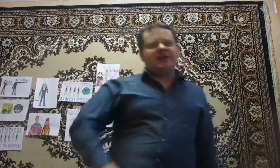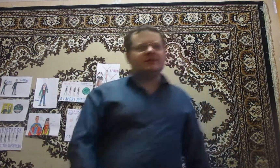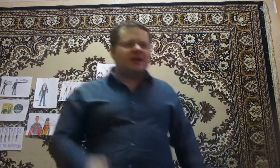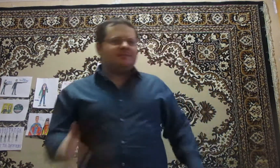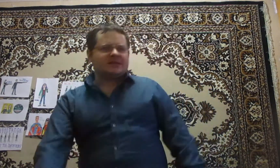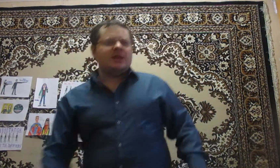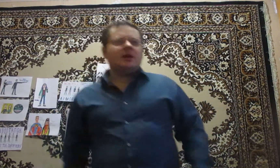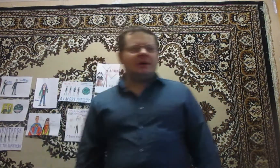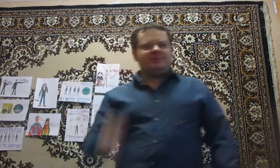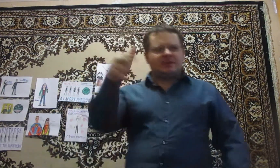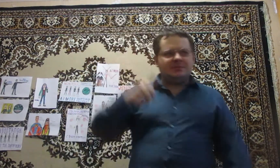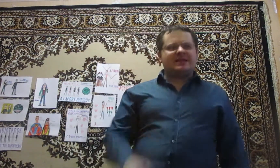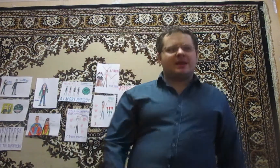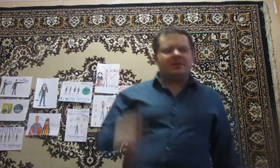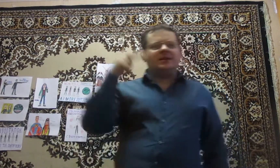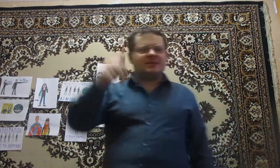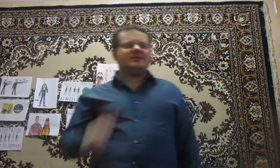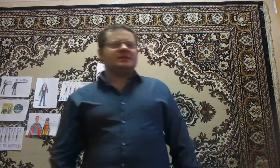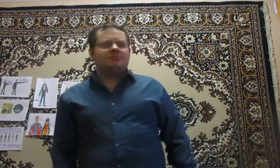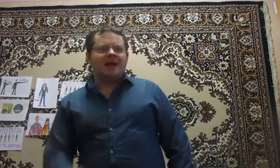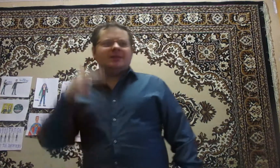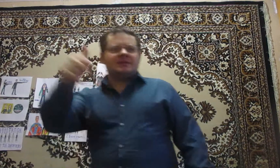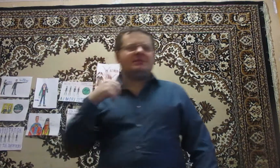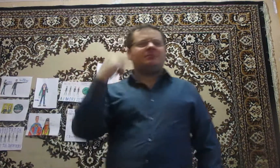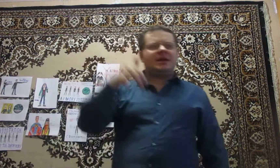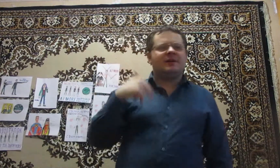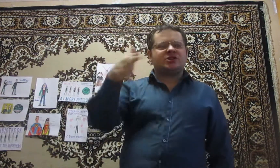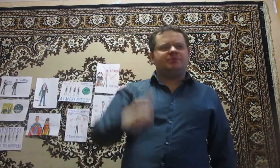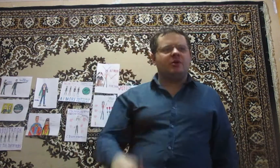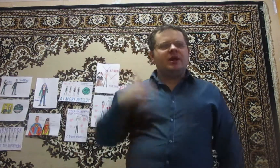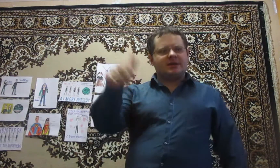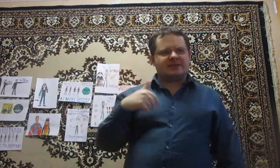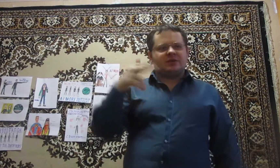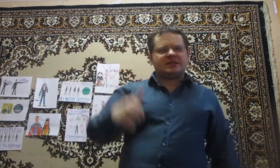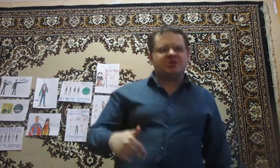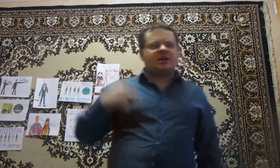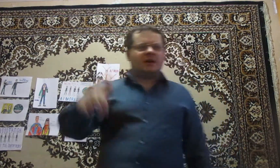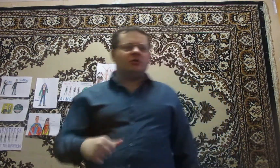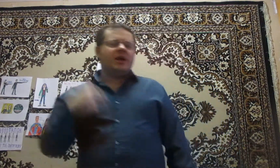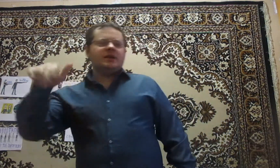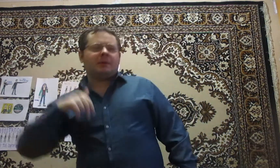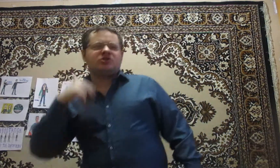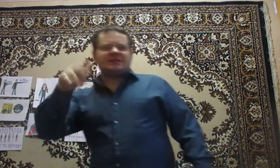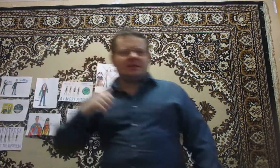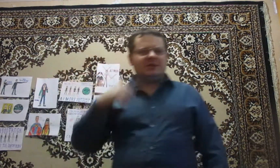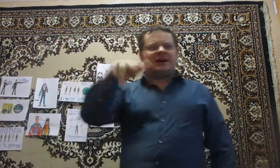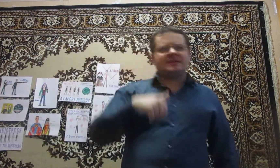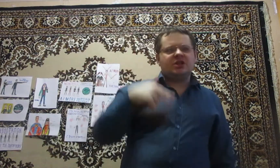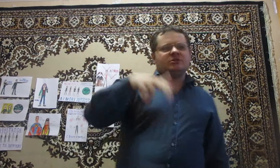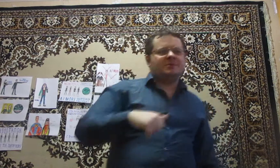Малиновые песни под ветры писали, малины созвездий, малиновый свет моих ваших брюк, и как солнце освещает вокруг. Я погружаюсь в ритмы танца, нечего пытаться,